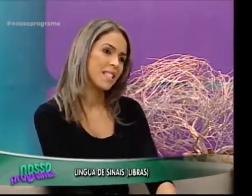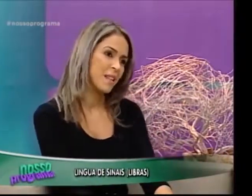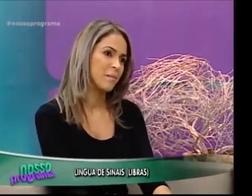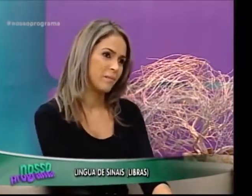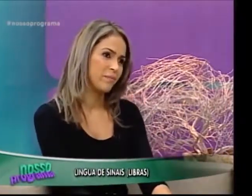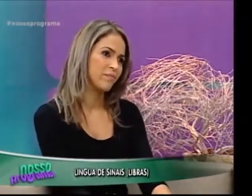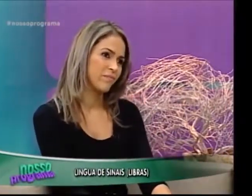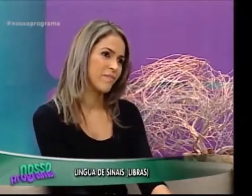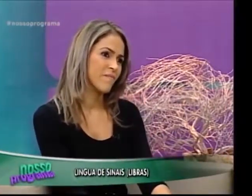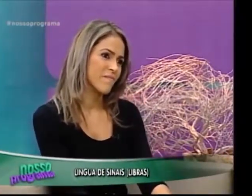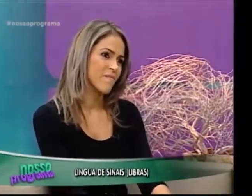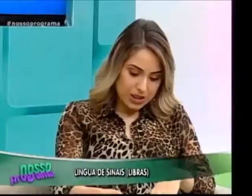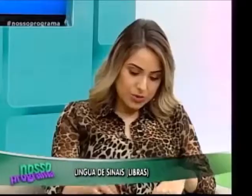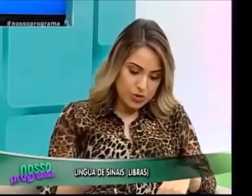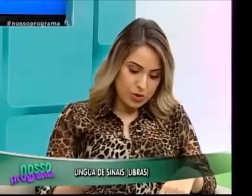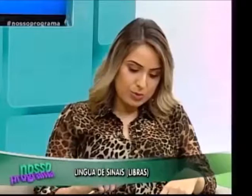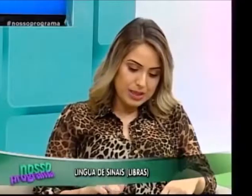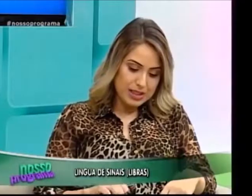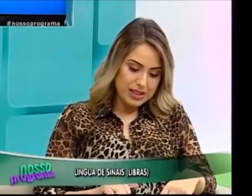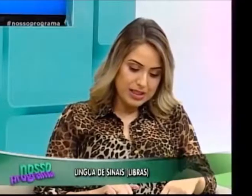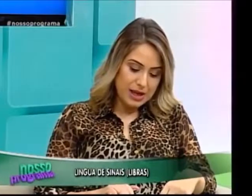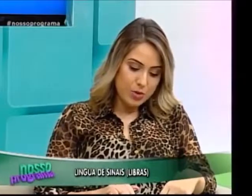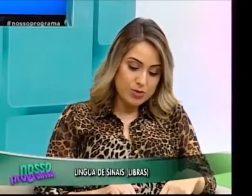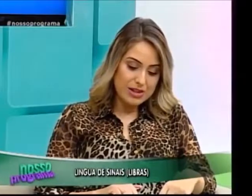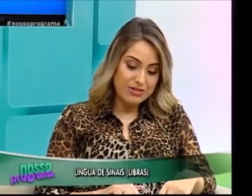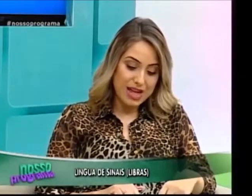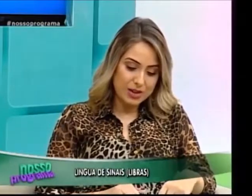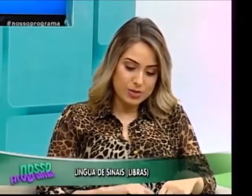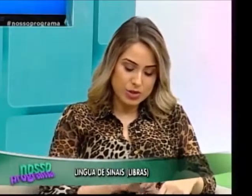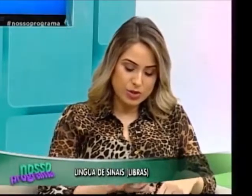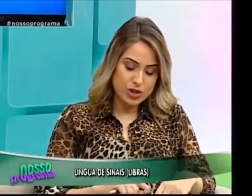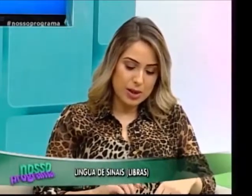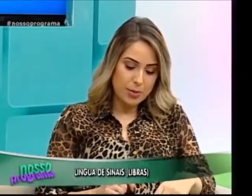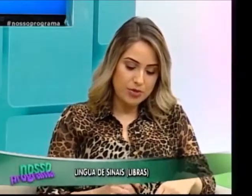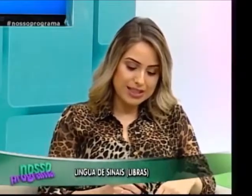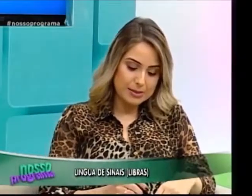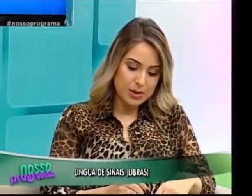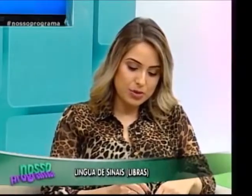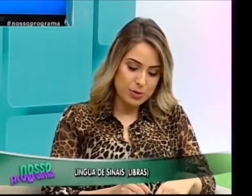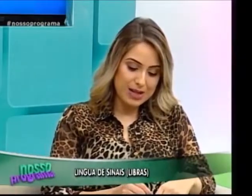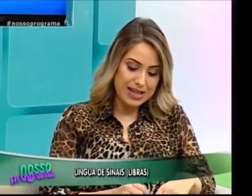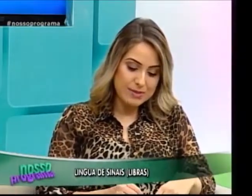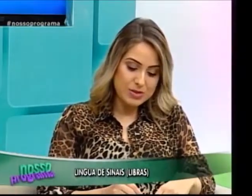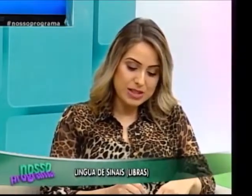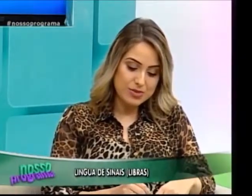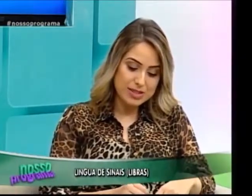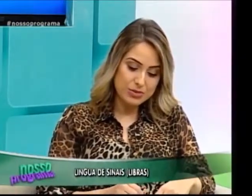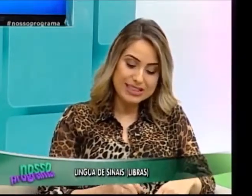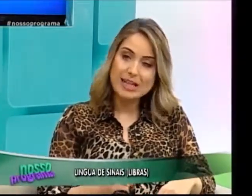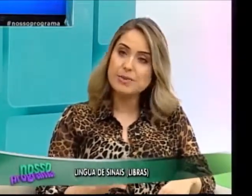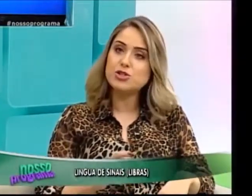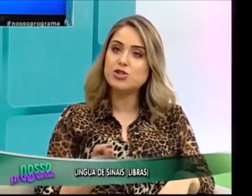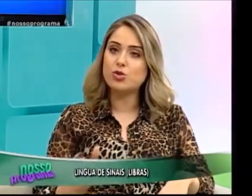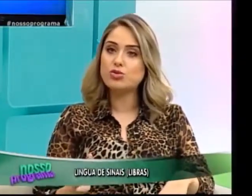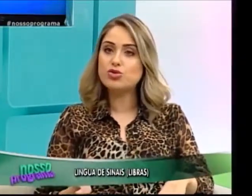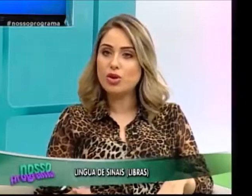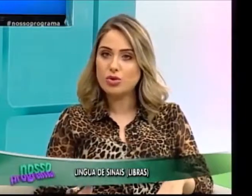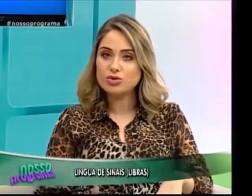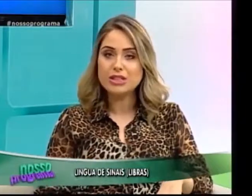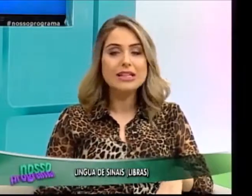Precisa. Vamos falar um pouquinho sobre alguns eventos. A gente daqui a pouco fala também sobre o Enem, mas eu sei que você foi intérprete de alguns shows,